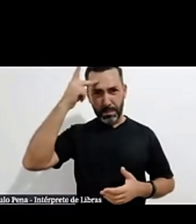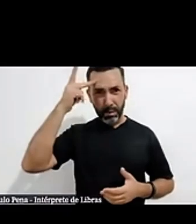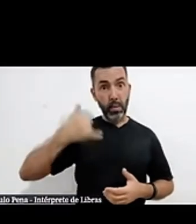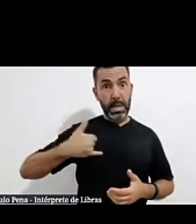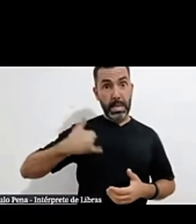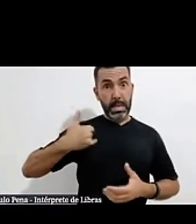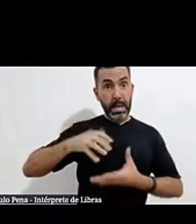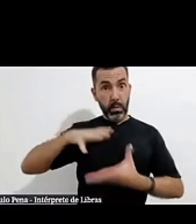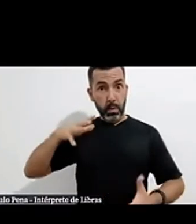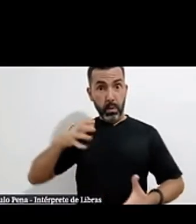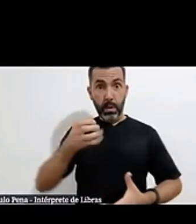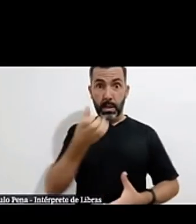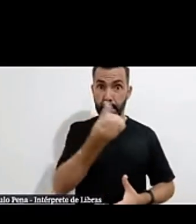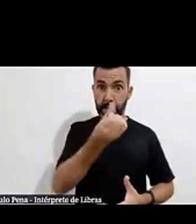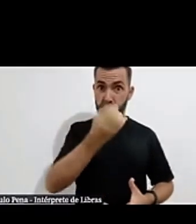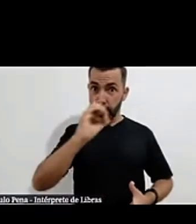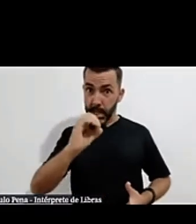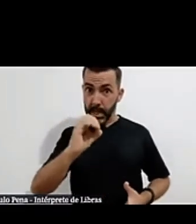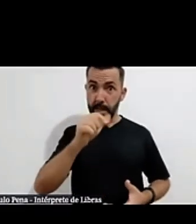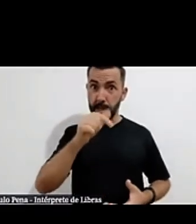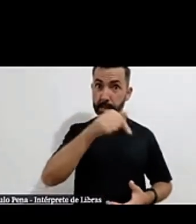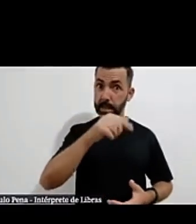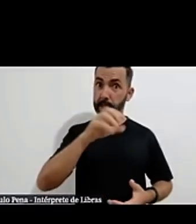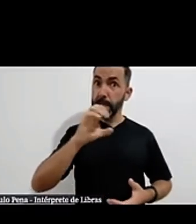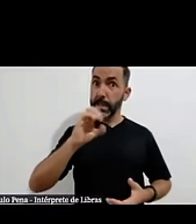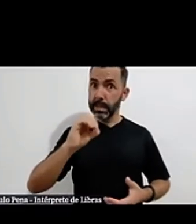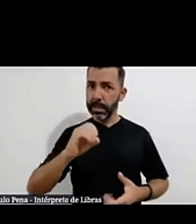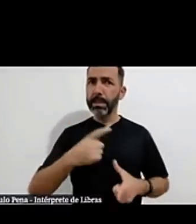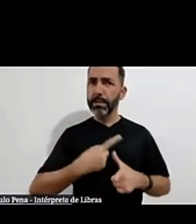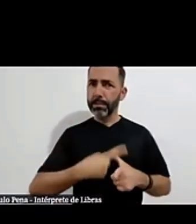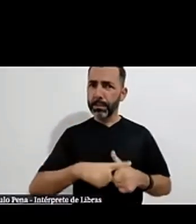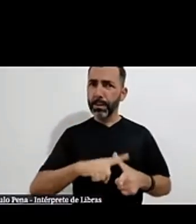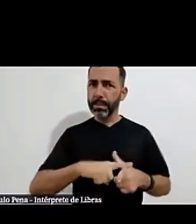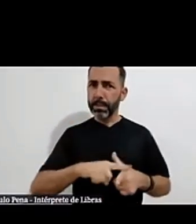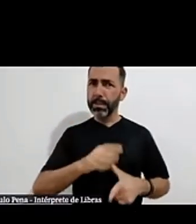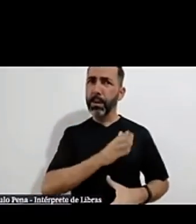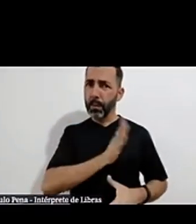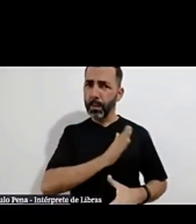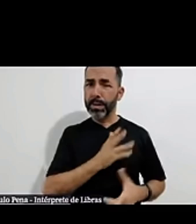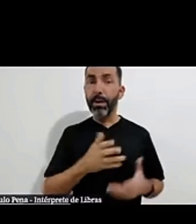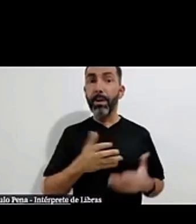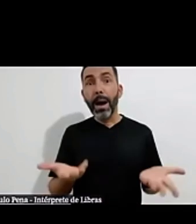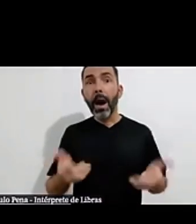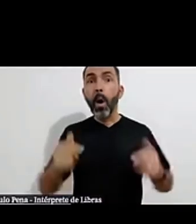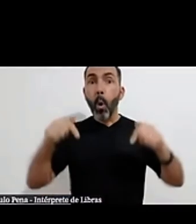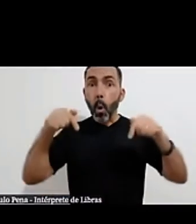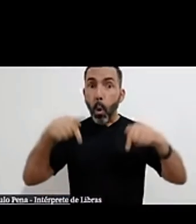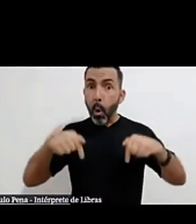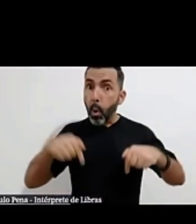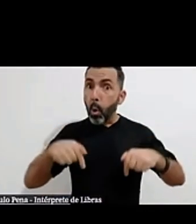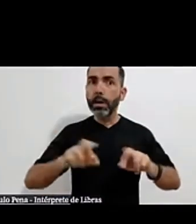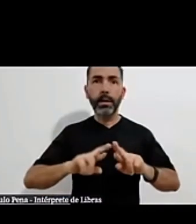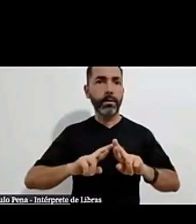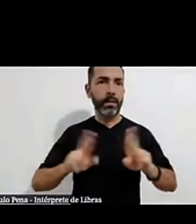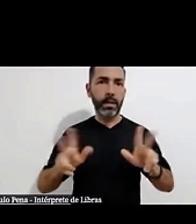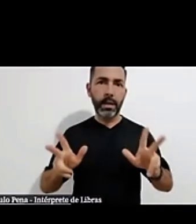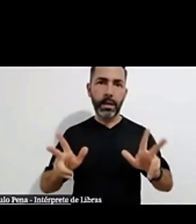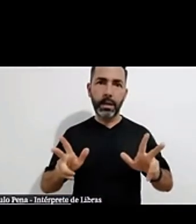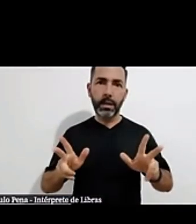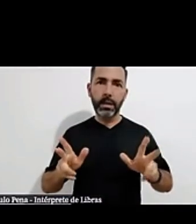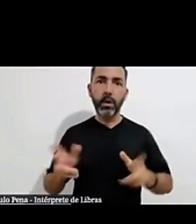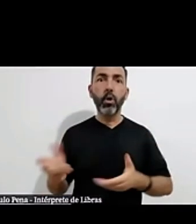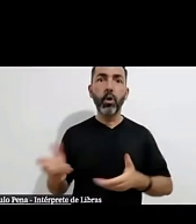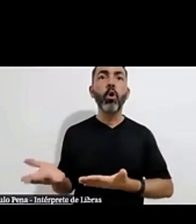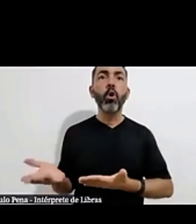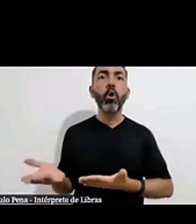60, 70, né? Mas já tem muitos jovens com esse problema. Então, a idade hoje não é mais um